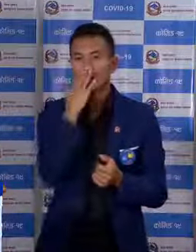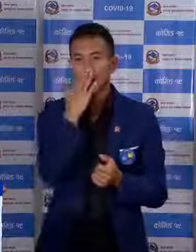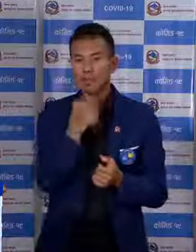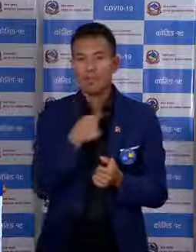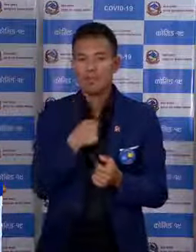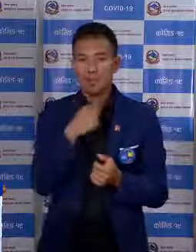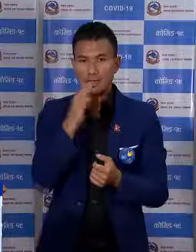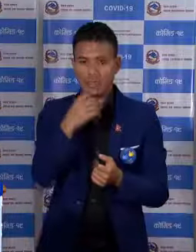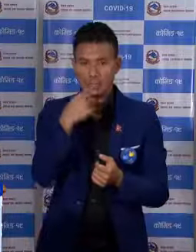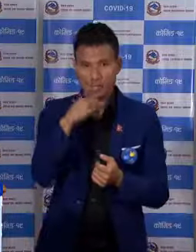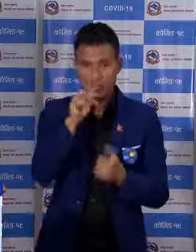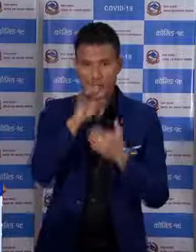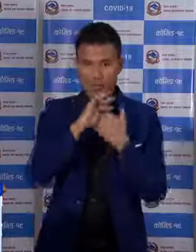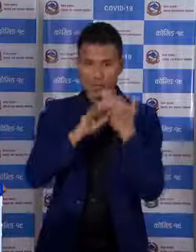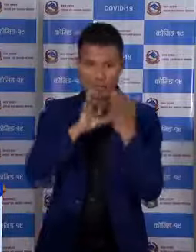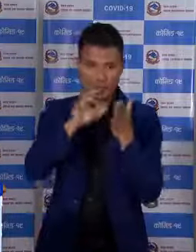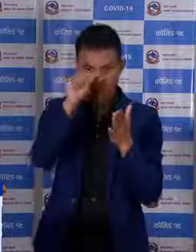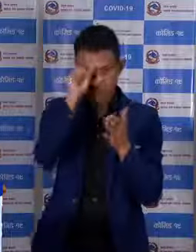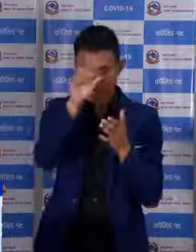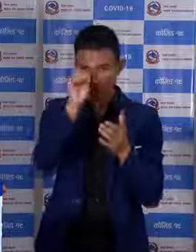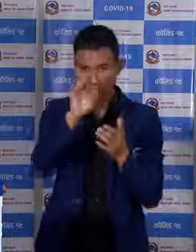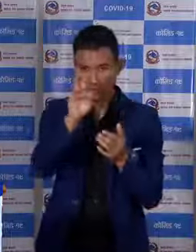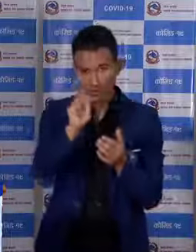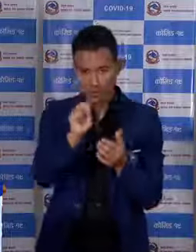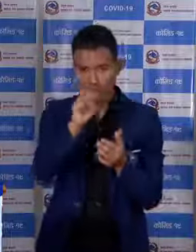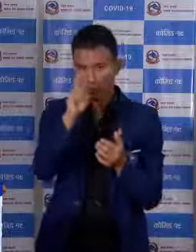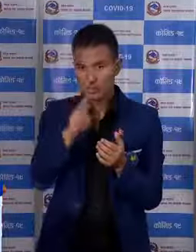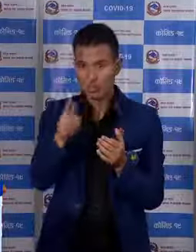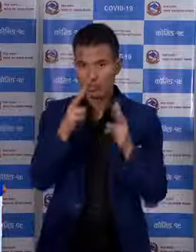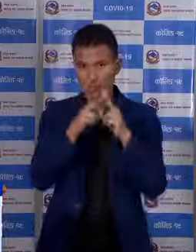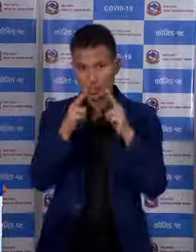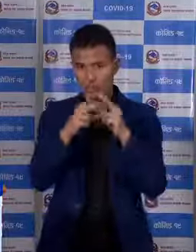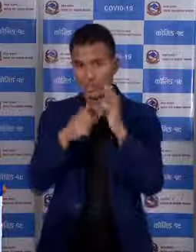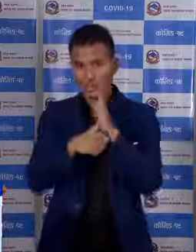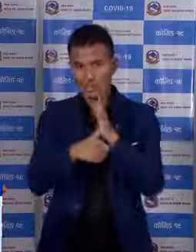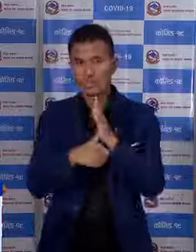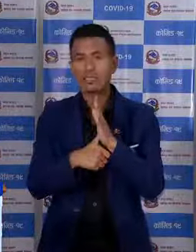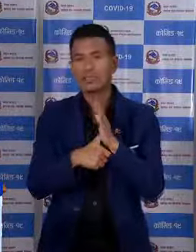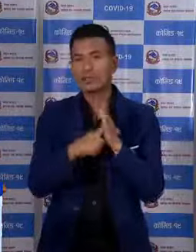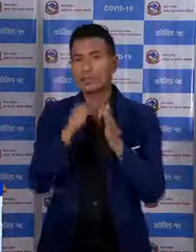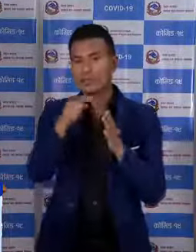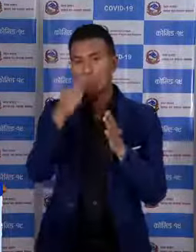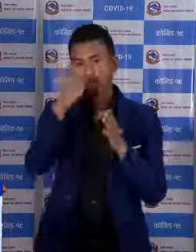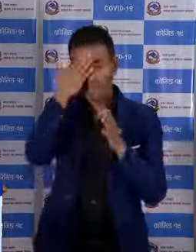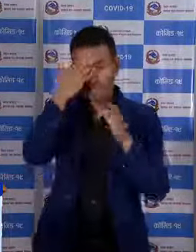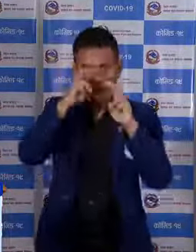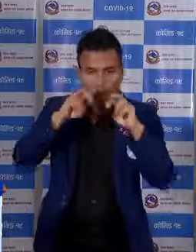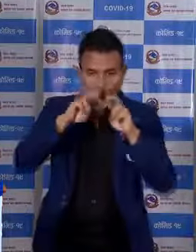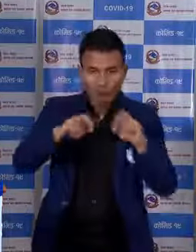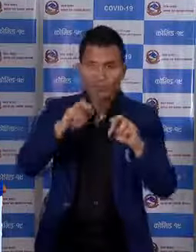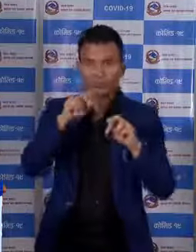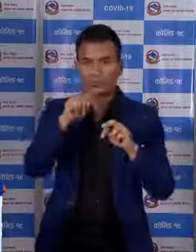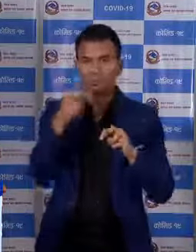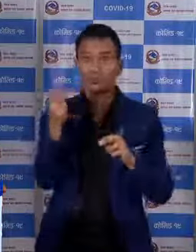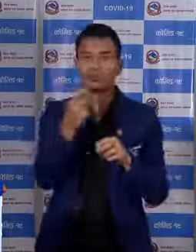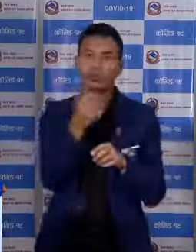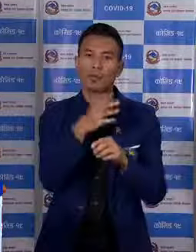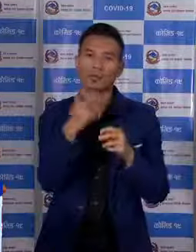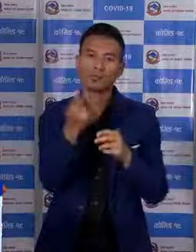आमीले सह रूप मां जानकारी दिन शक्हाँ र कंट्याक्ट्रेसिंग, Case Investigations र कंट्याक्ट्रेसिंग,